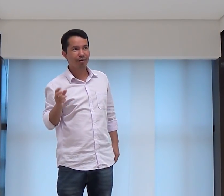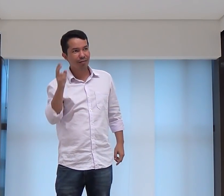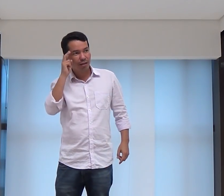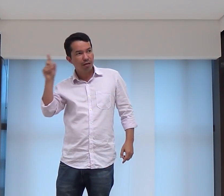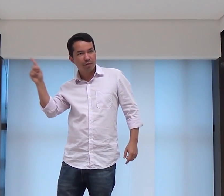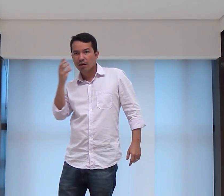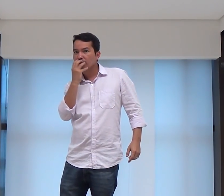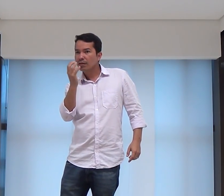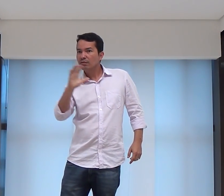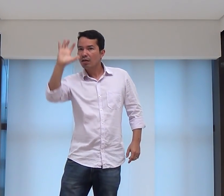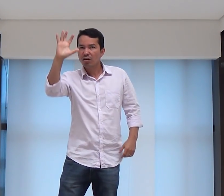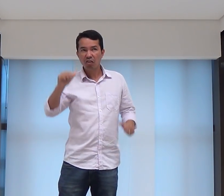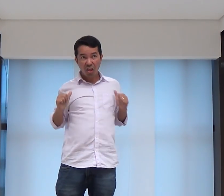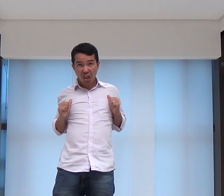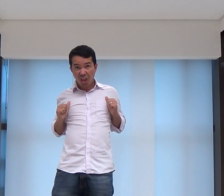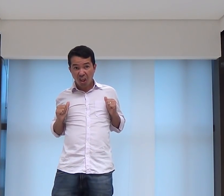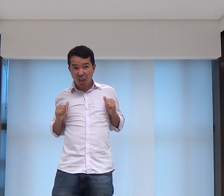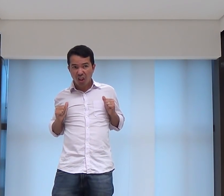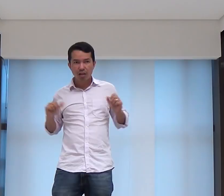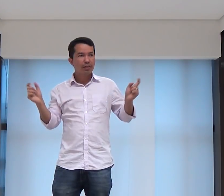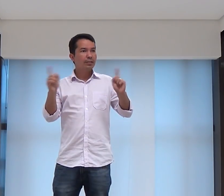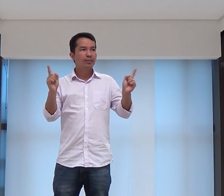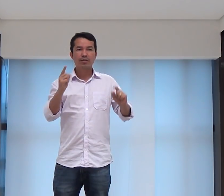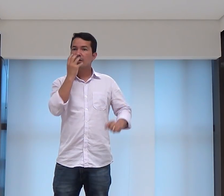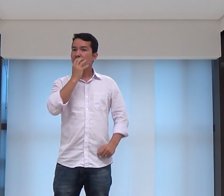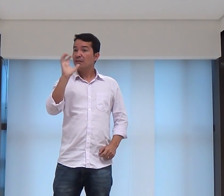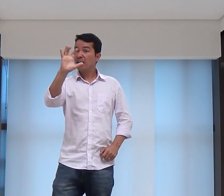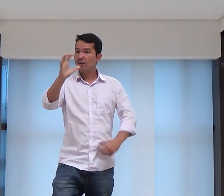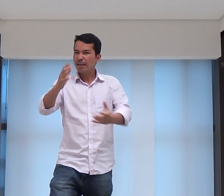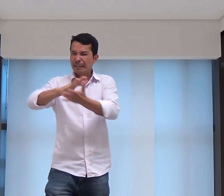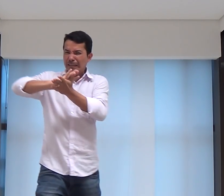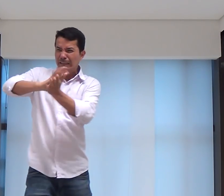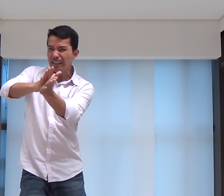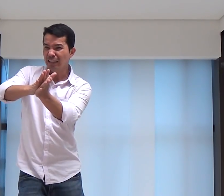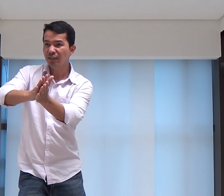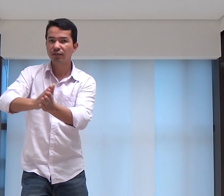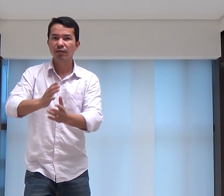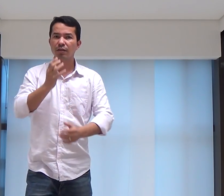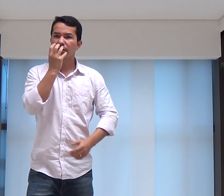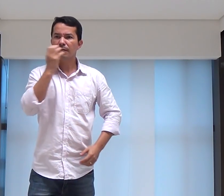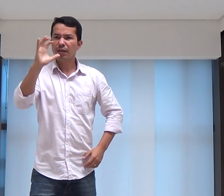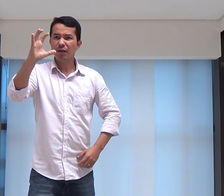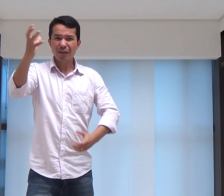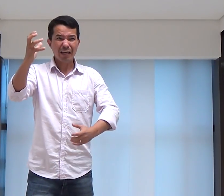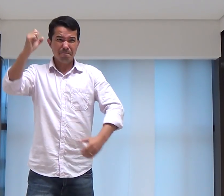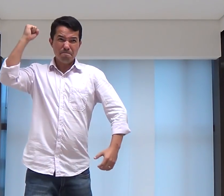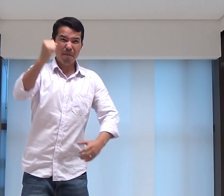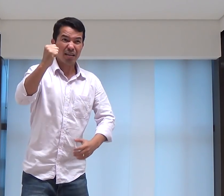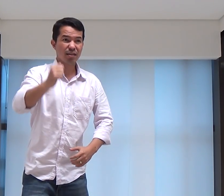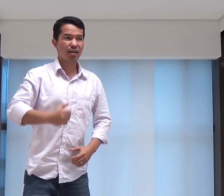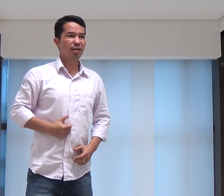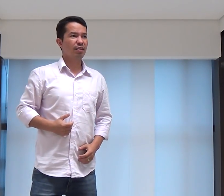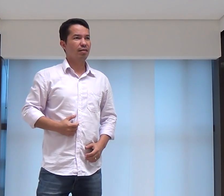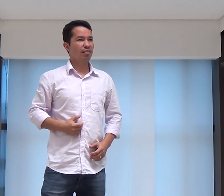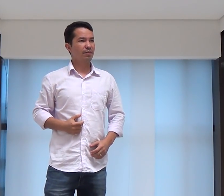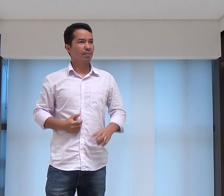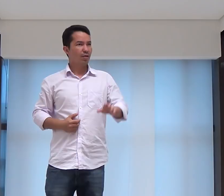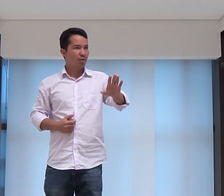E o dragão é isso. O dragão fica parado. O dragão quer destruir, quer matar.